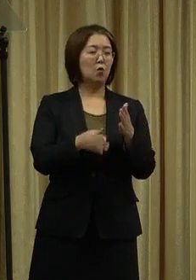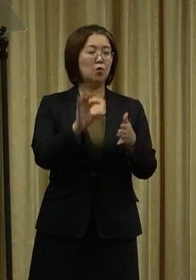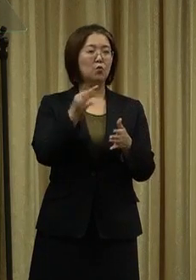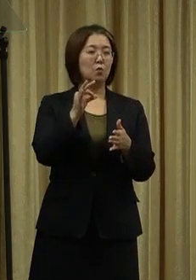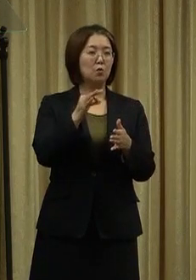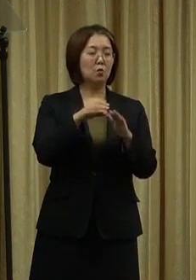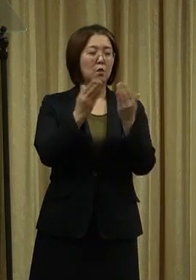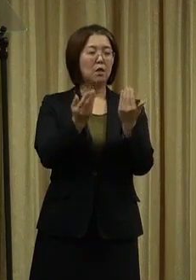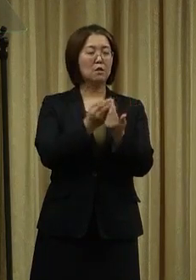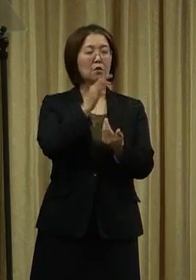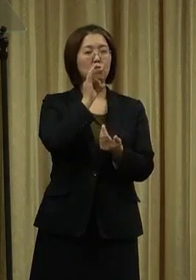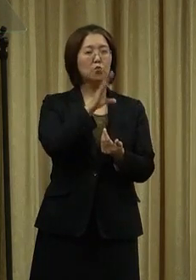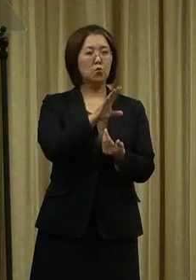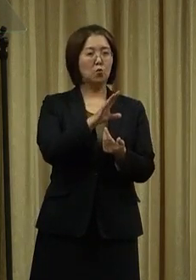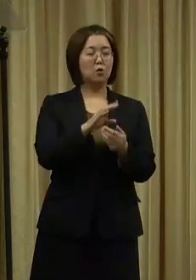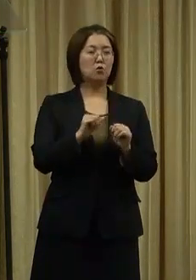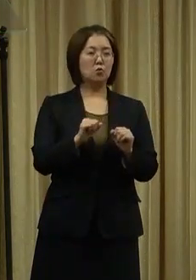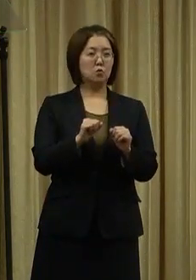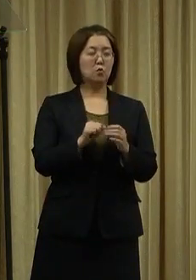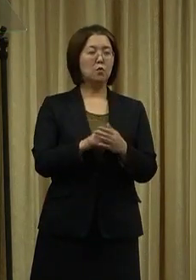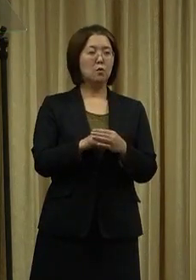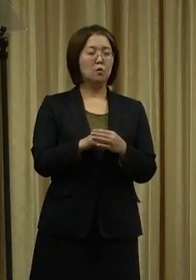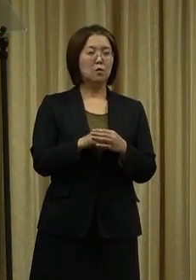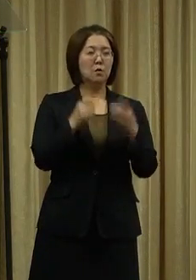。また